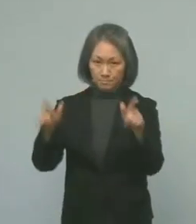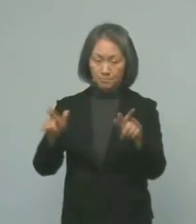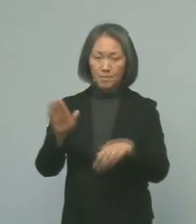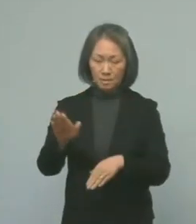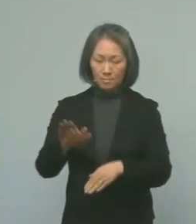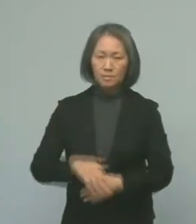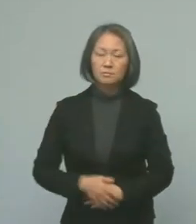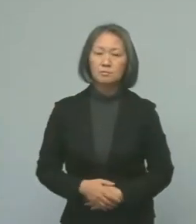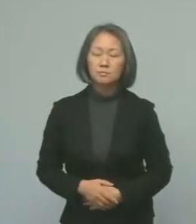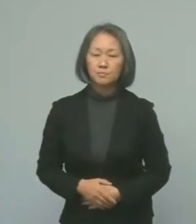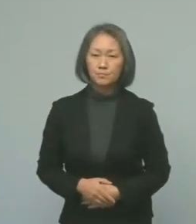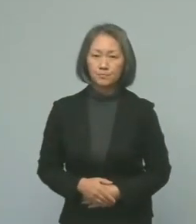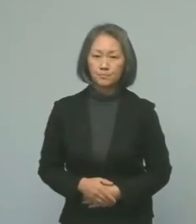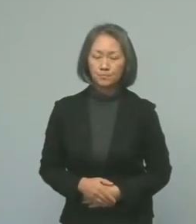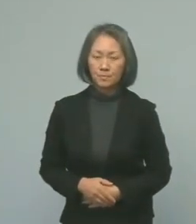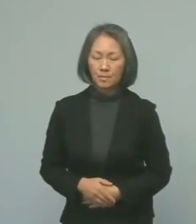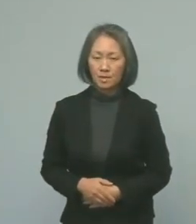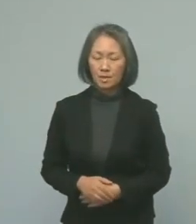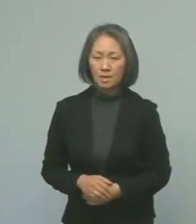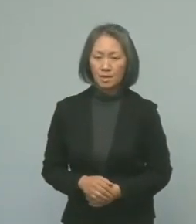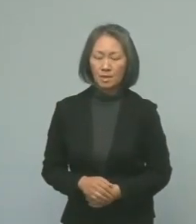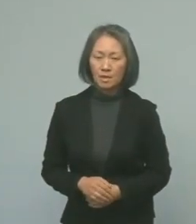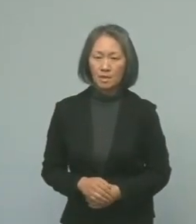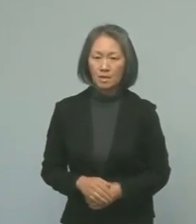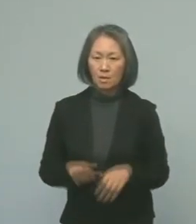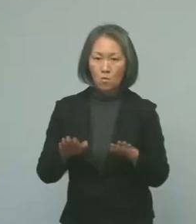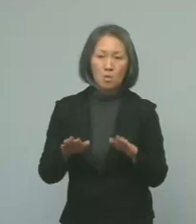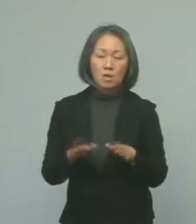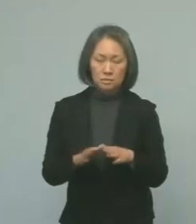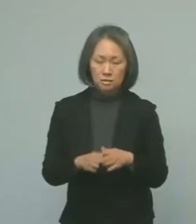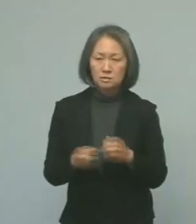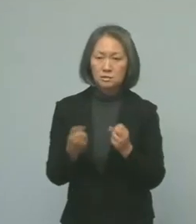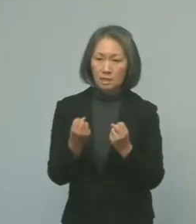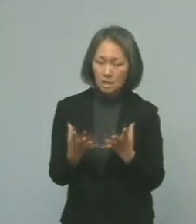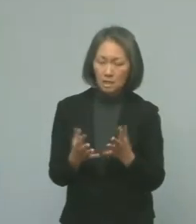。 新たに